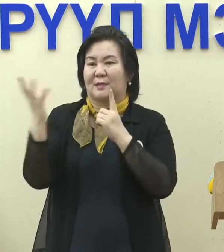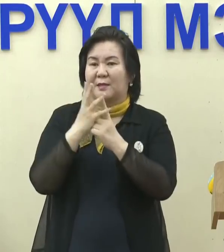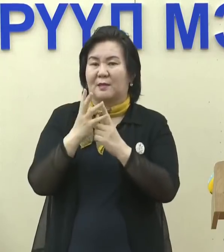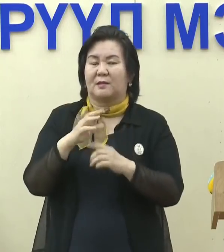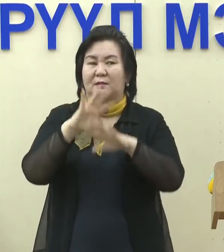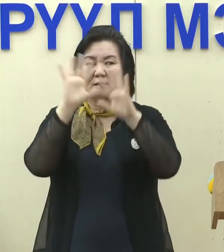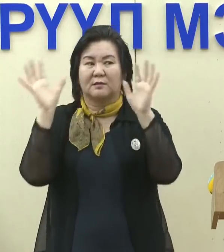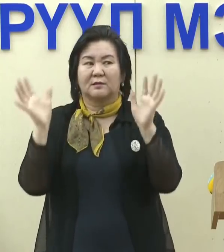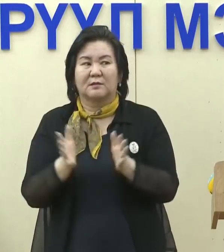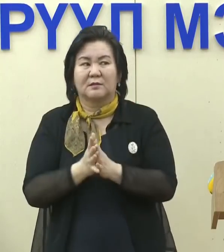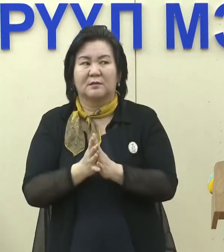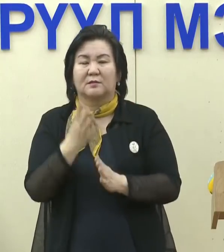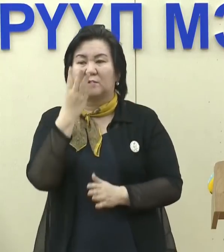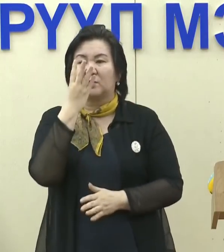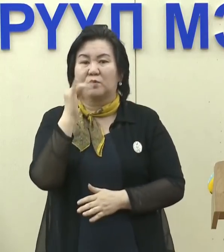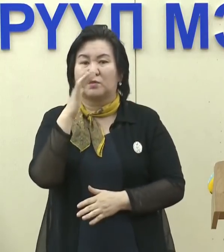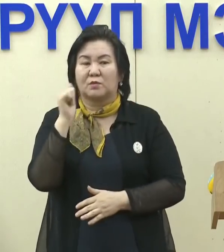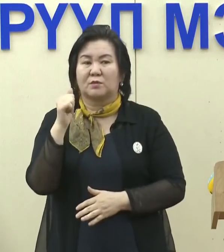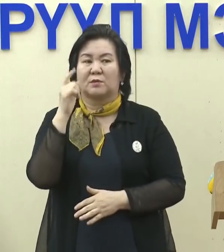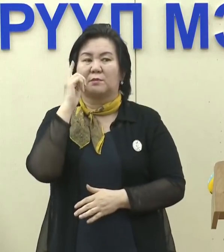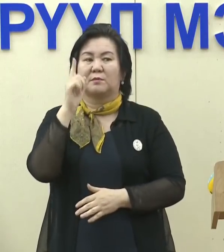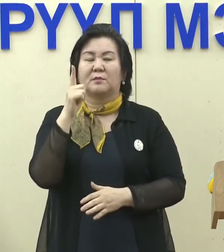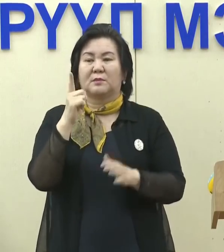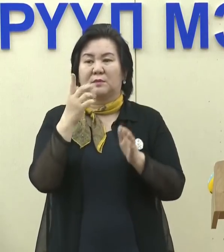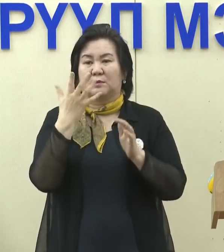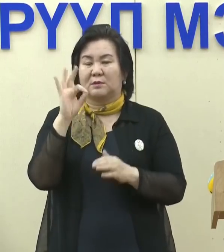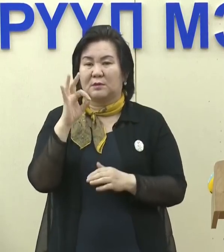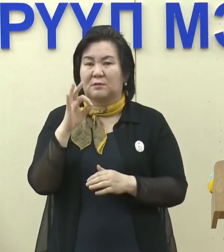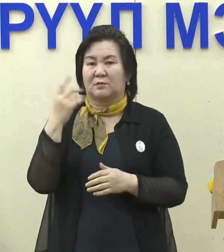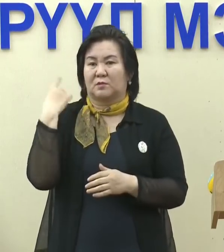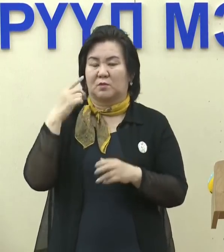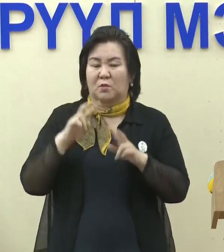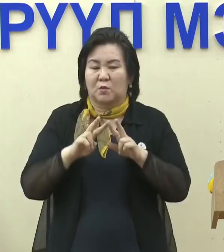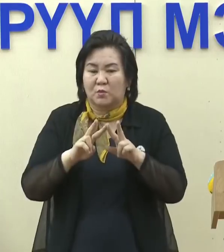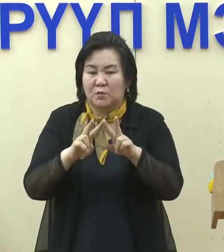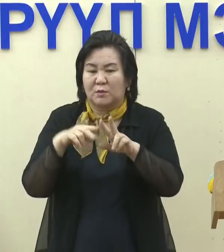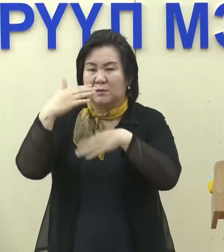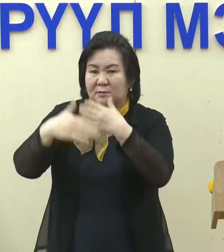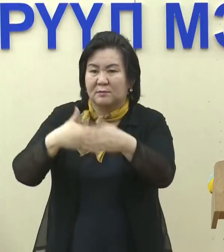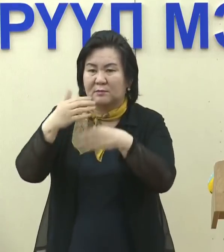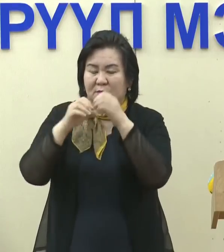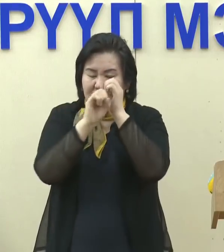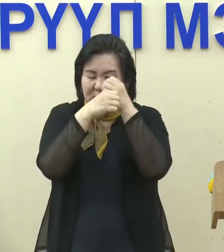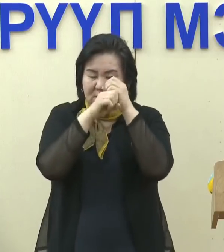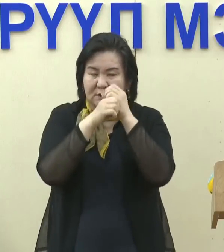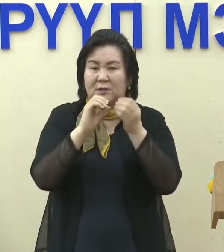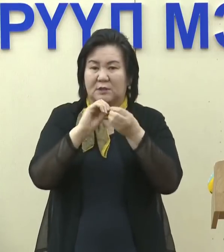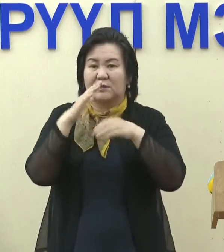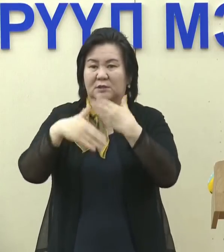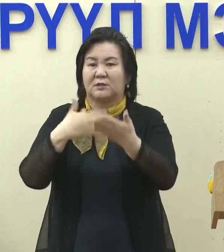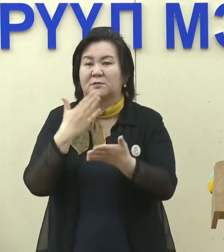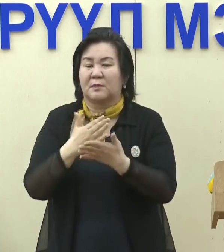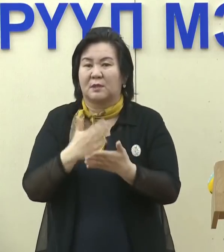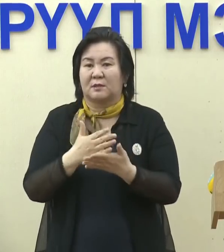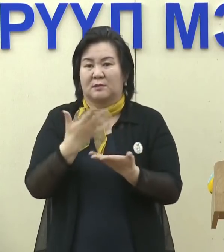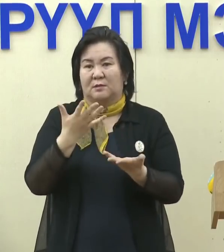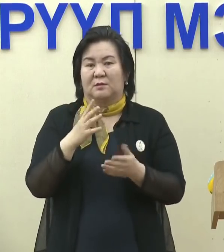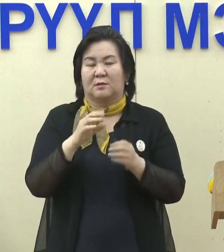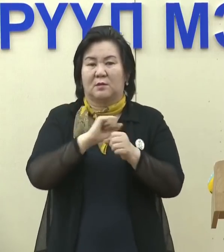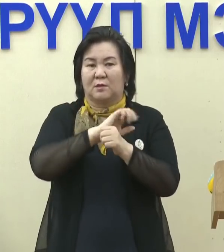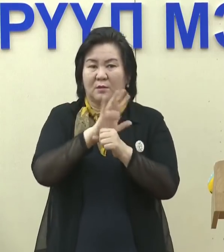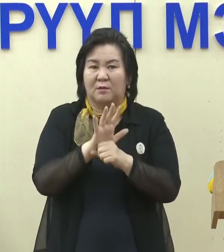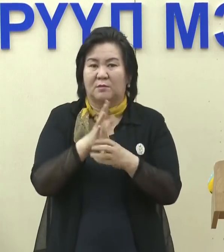Нийт одоо 4 удаагийн онцоор 1000 гаруй хүн болж байна. Бид нар өргөжлүүлээд ар араас нь шинжилгээ хийгдэж байгаа. Тэгээ ер нь бол хойноосоо